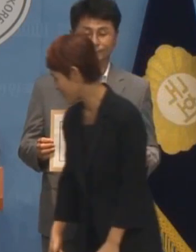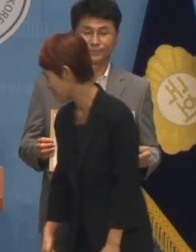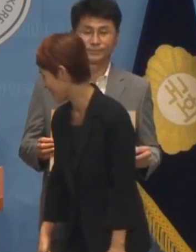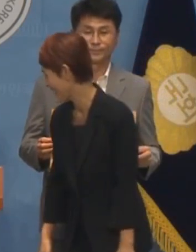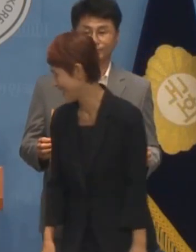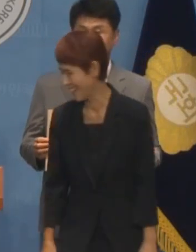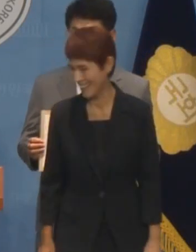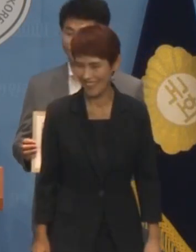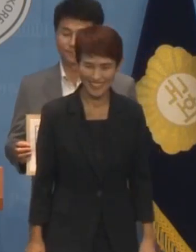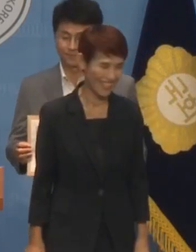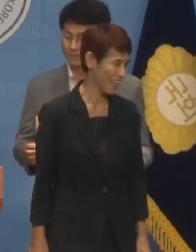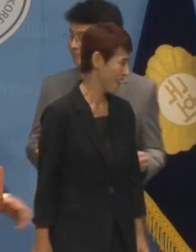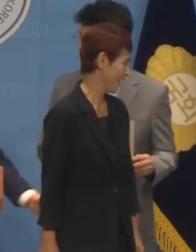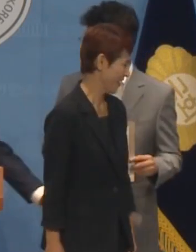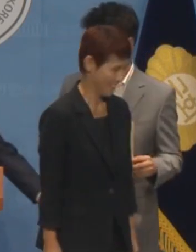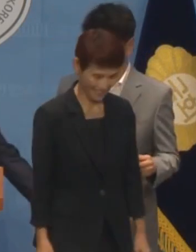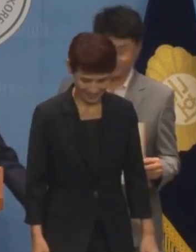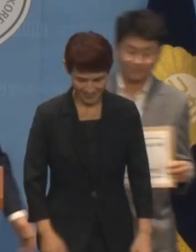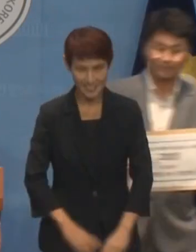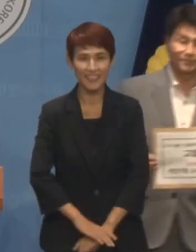맞습니다. 네.